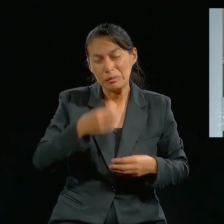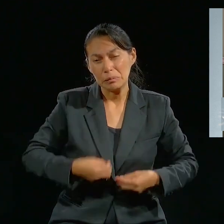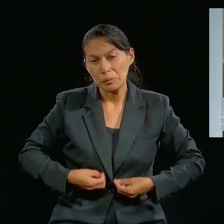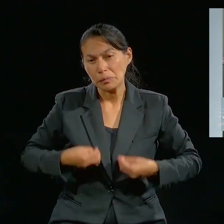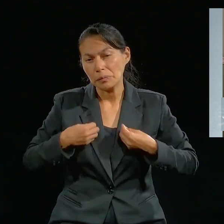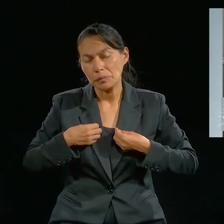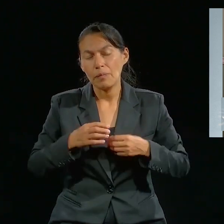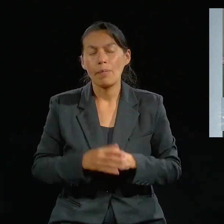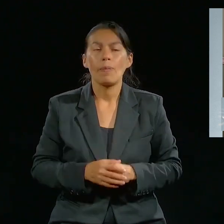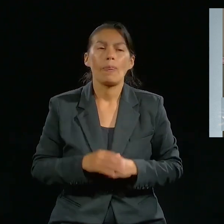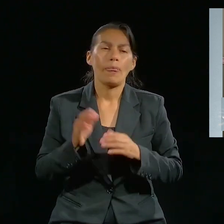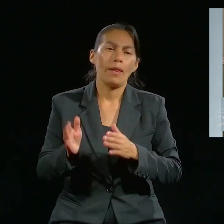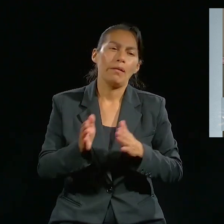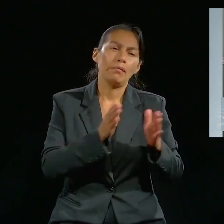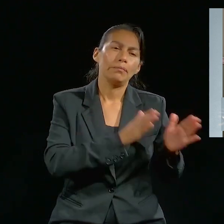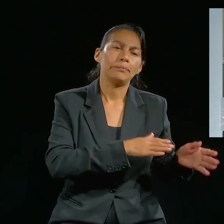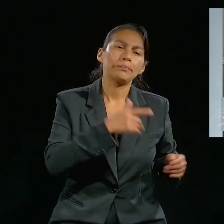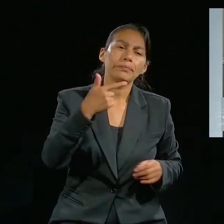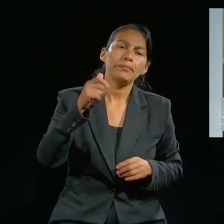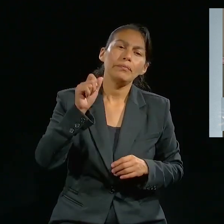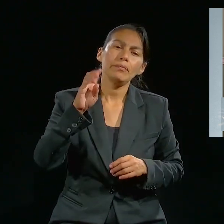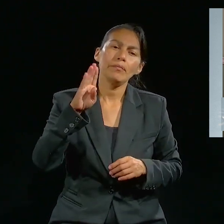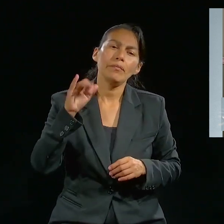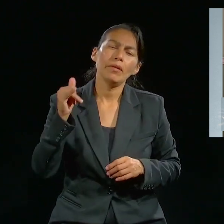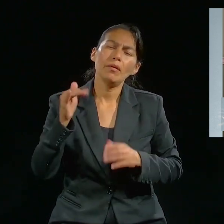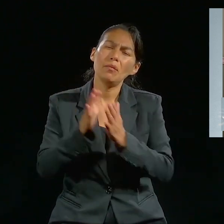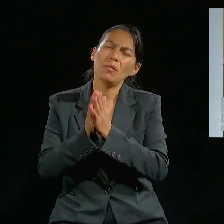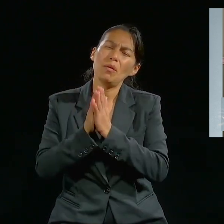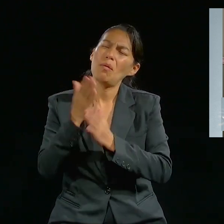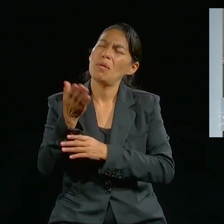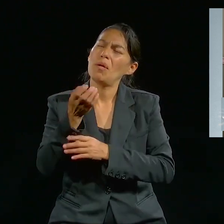Gaby González pido oración por el señor Manuel